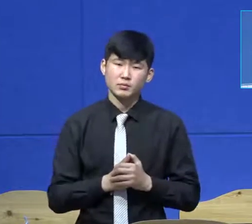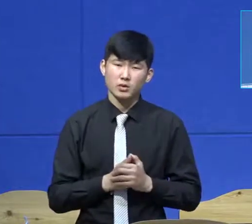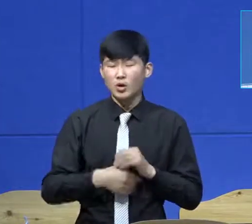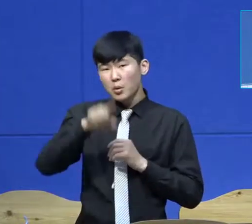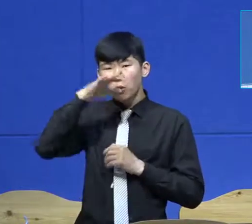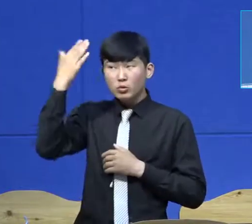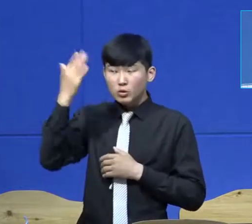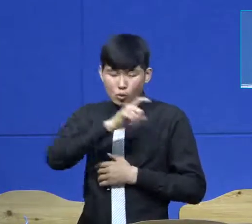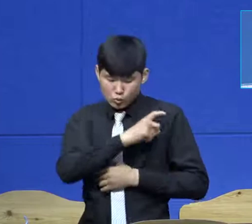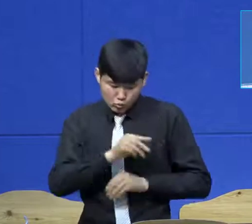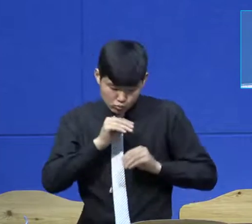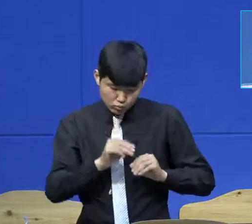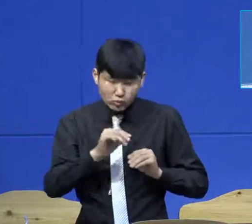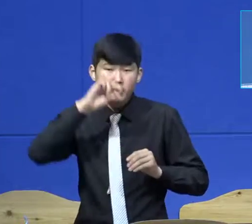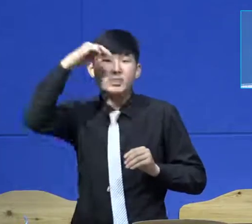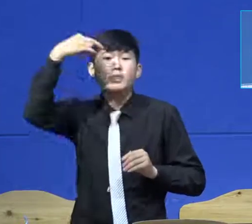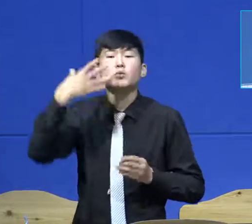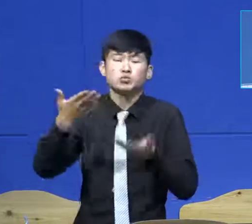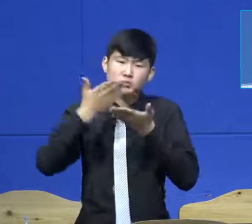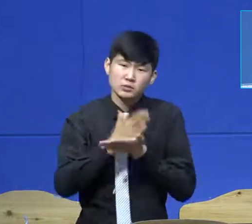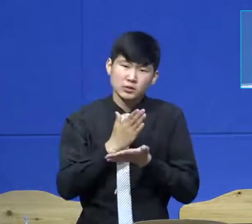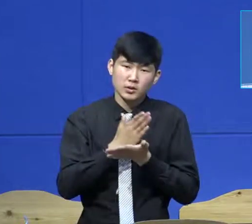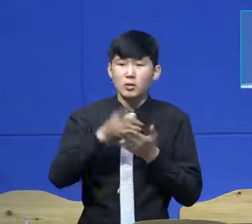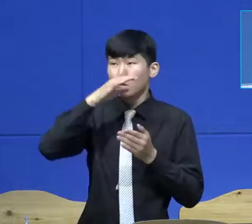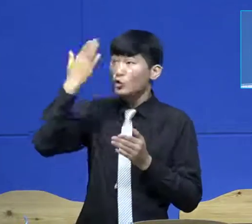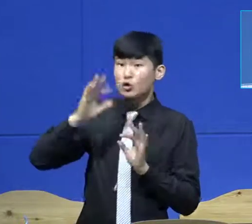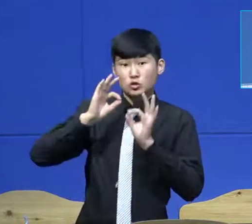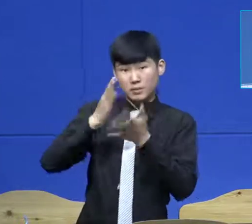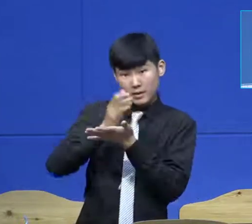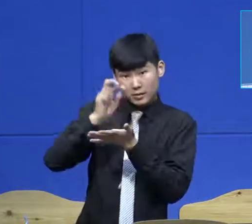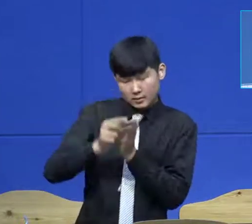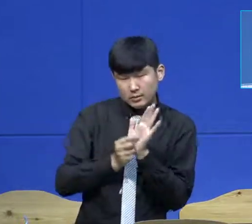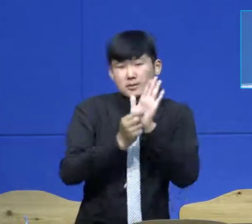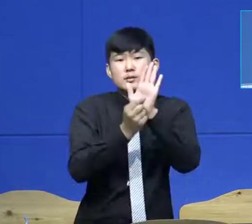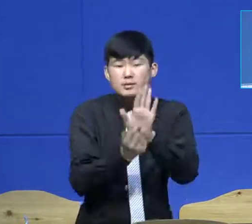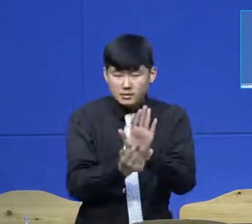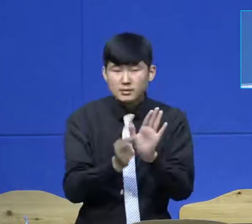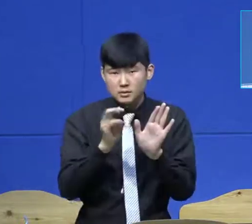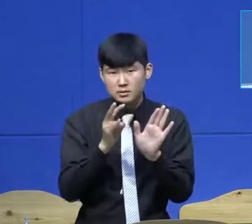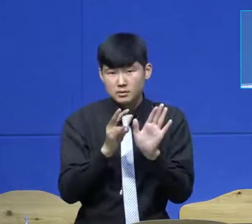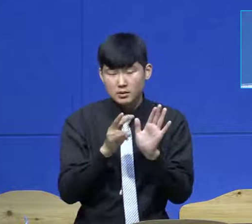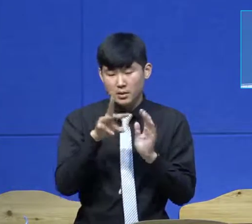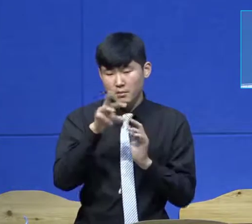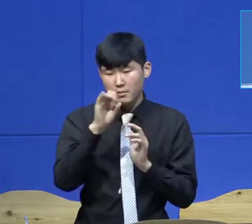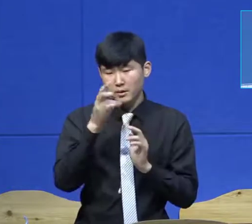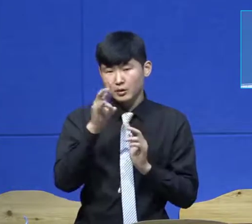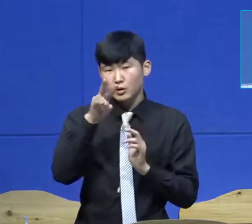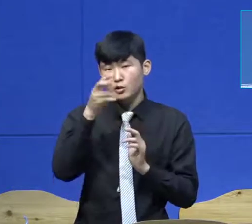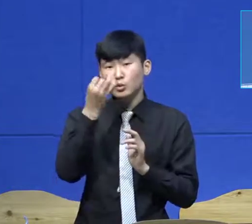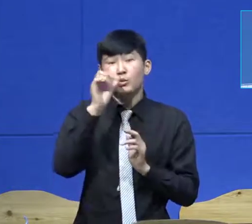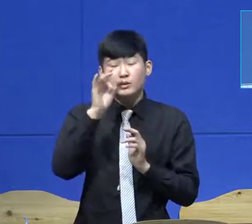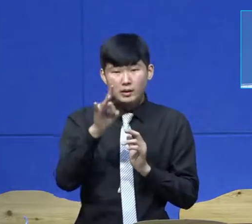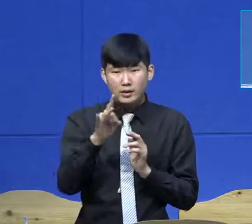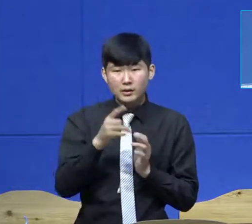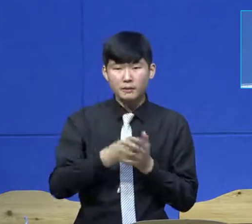Бурхны хүүхэд болж болох нэгүслийг өгч байгаа. Бурхны тэр зүвт байдал илэрхийлэгдсэн. Мартин Лютер Ром